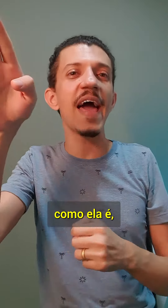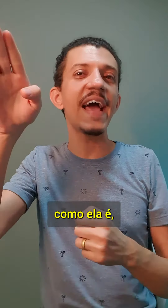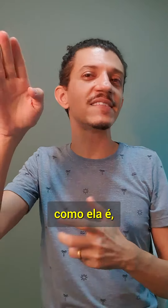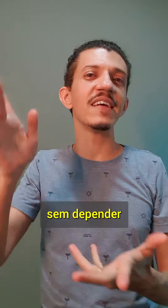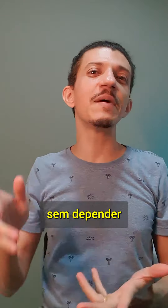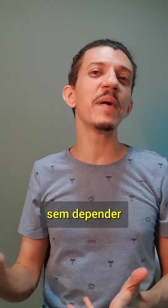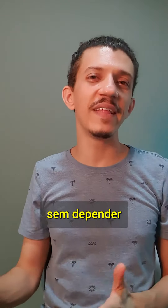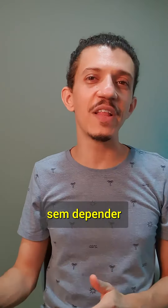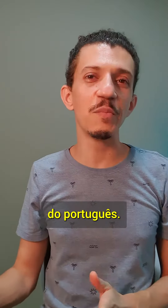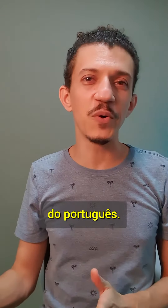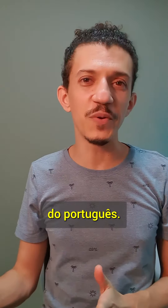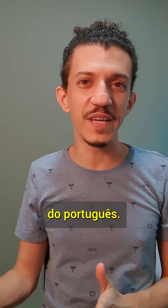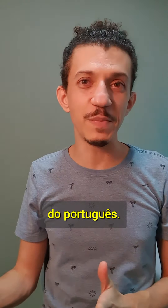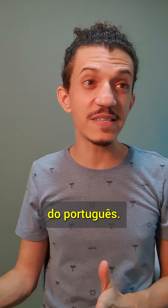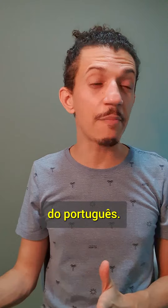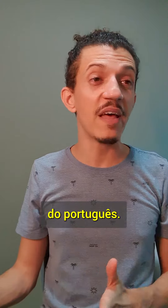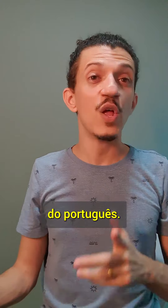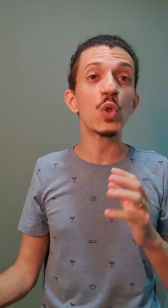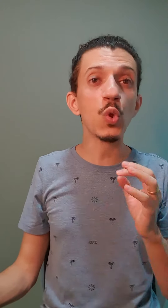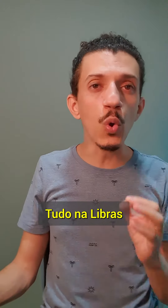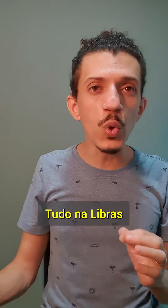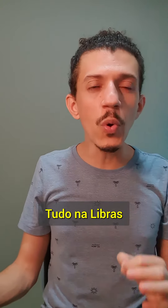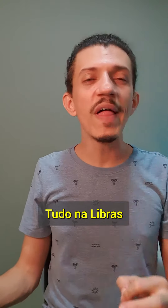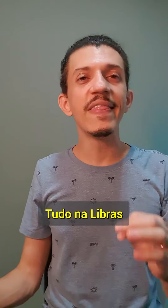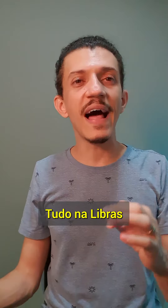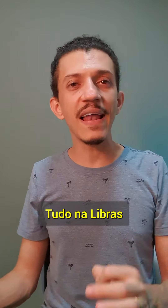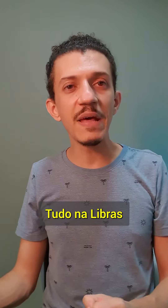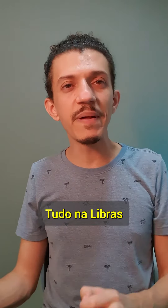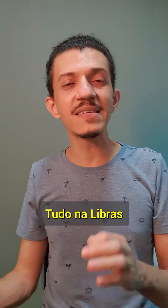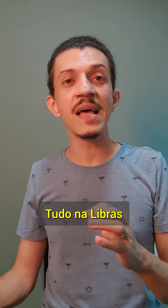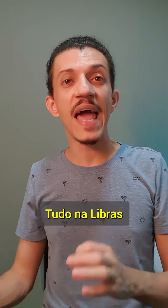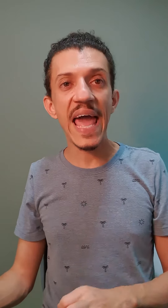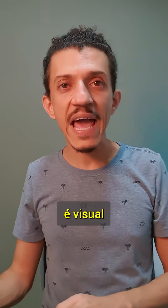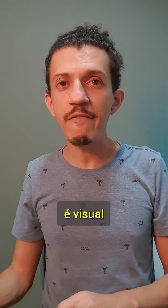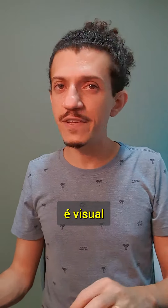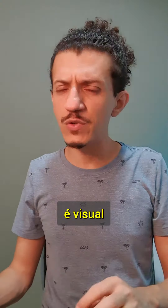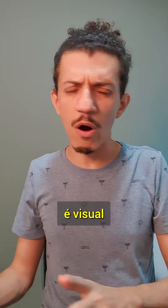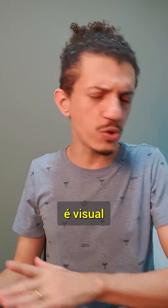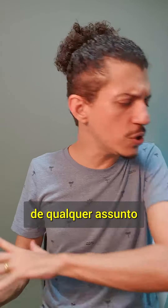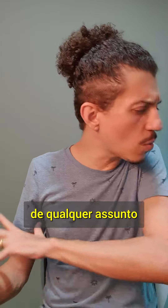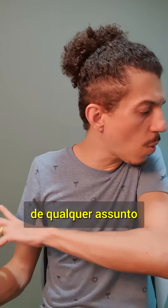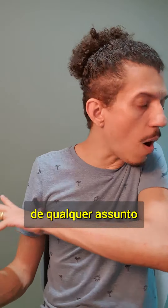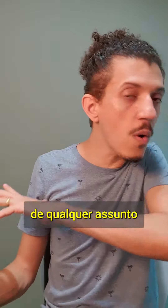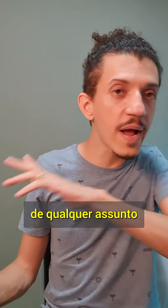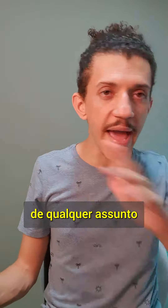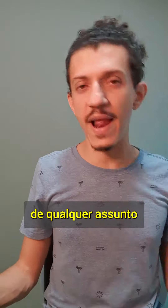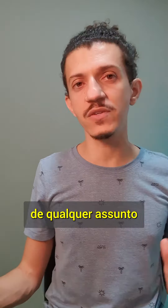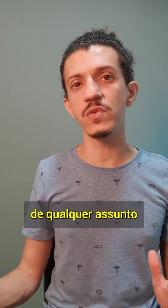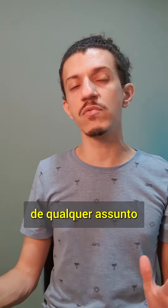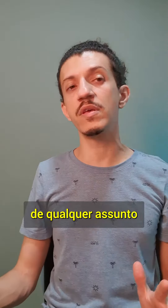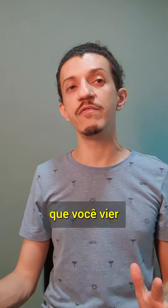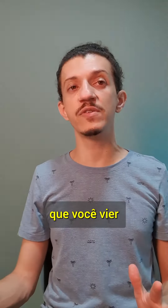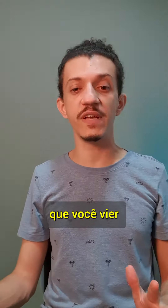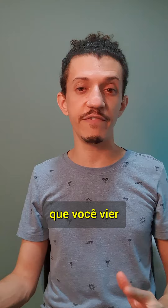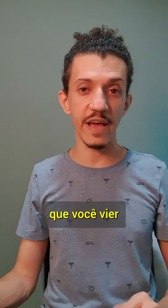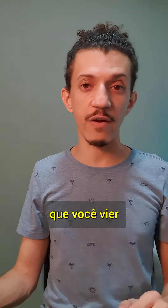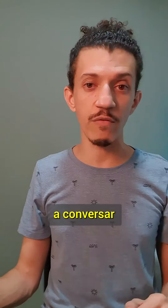é, sem depender do português. Percebe? Tudo na Libras é visual. De qualquer assunto que você vier a